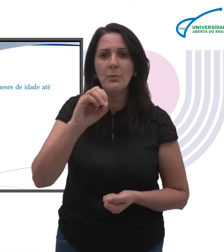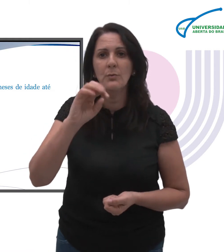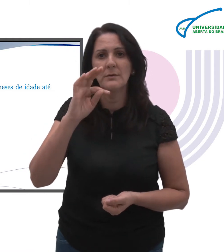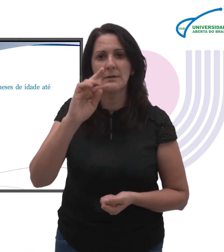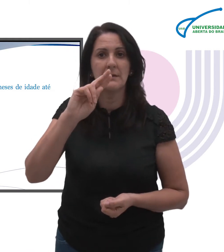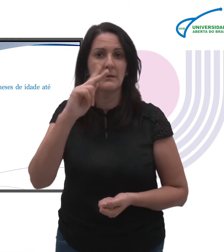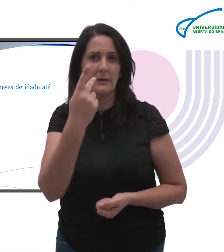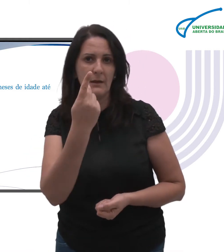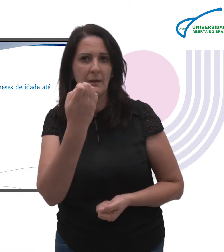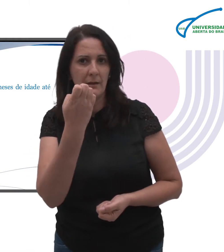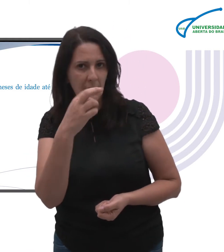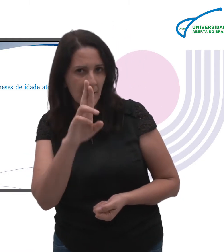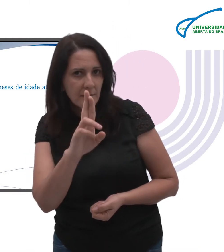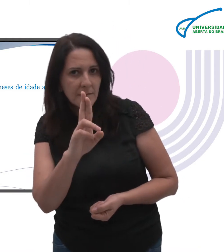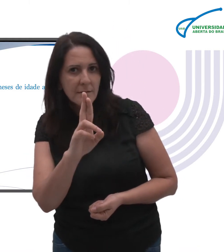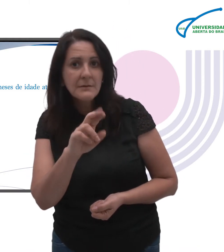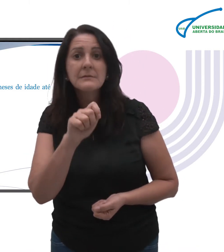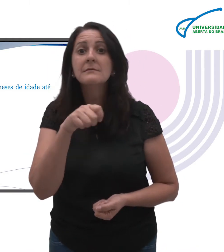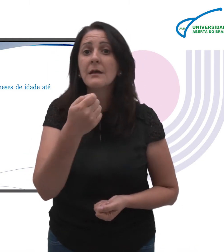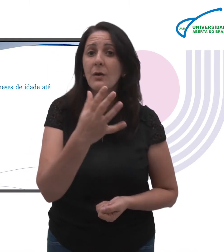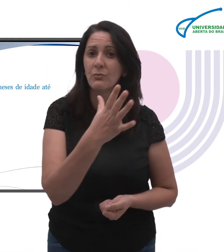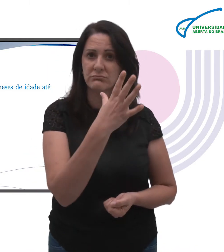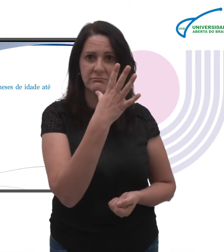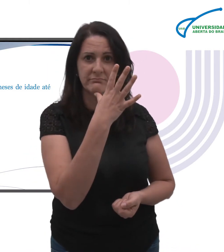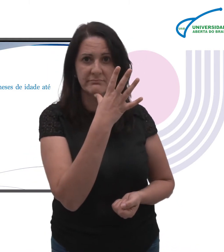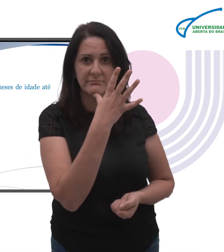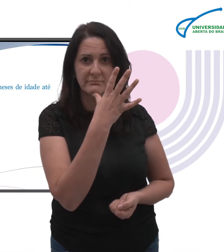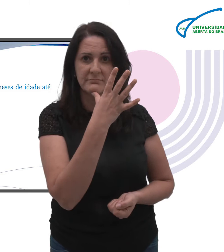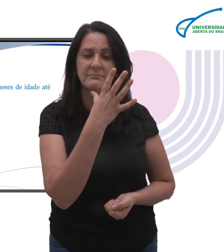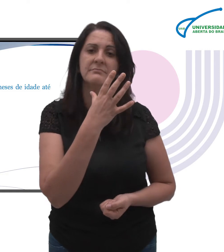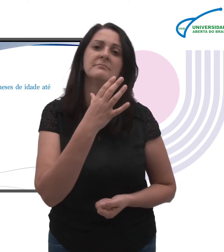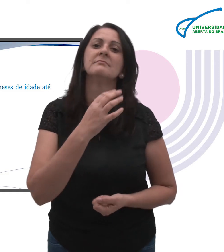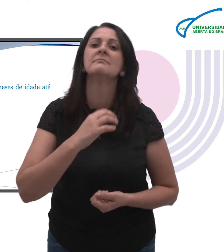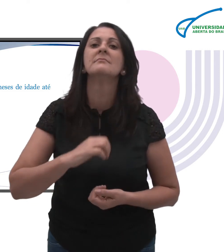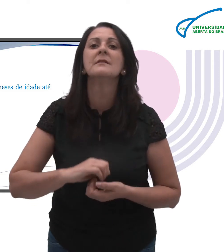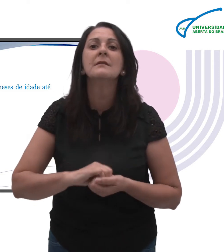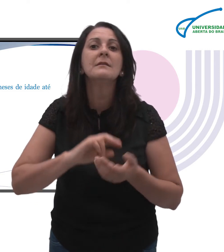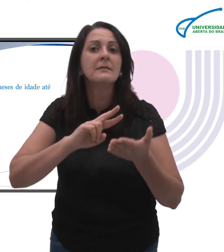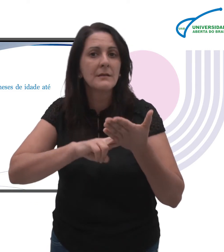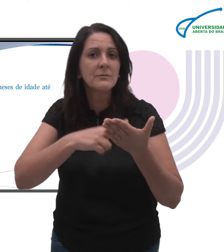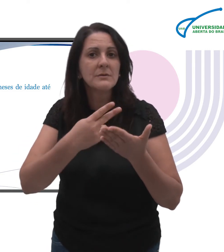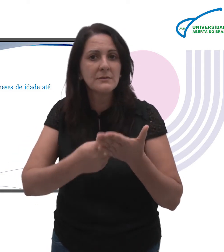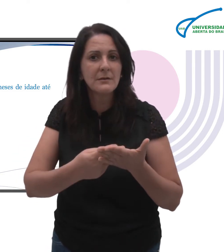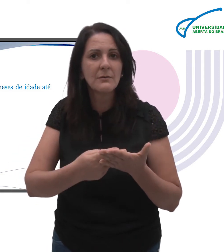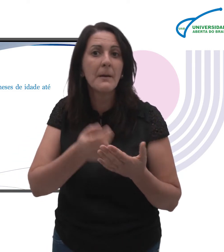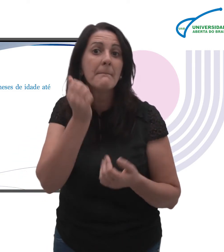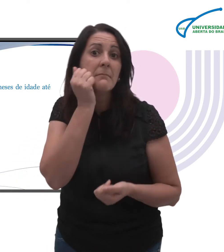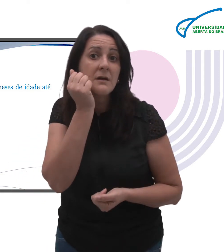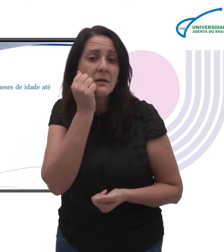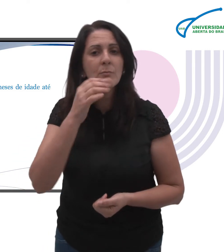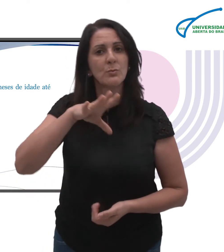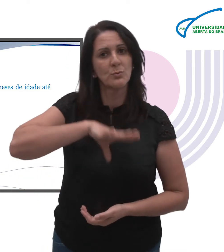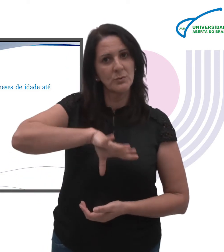não flexionáveis, como por exemplo, mother, mãe, na língua de sinais